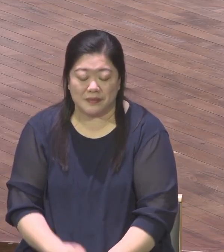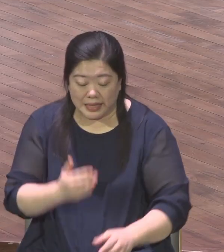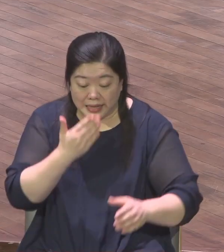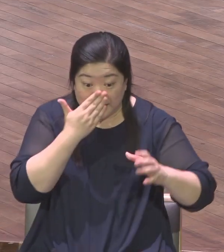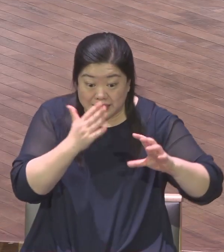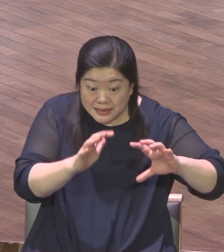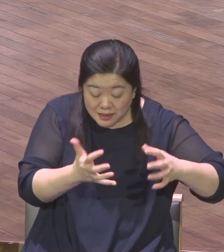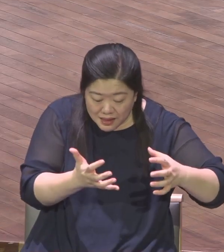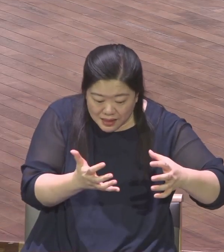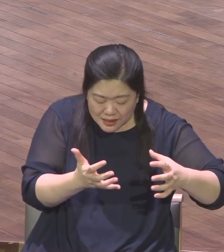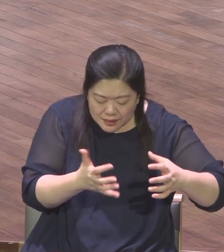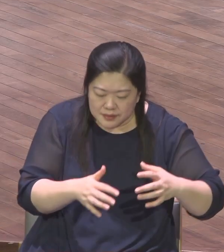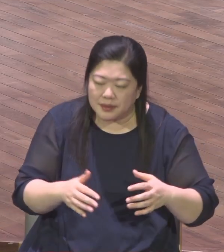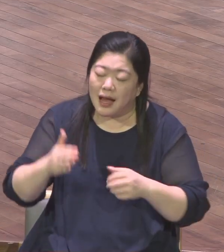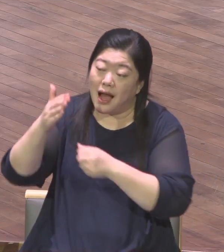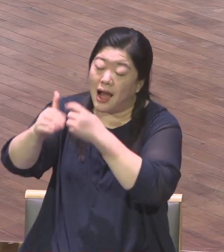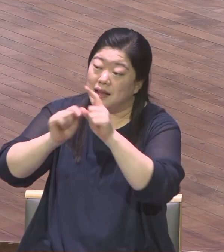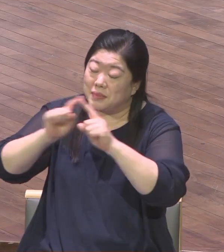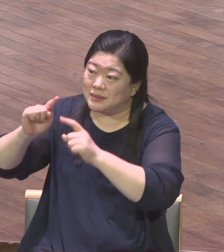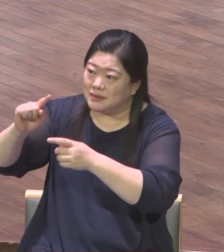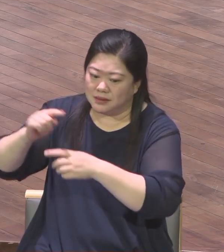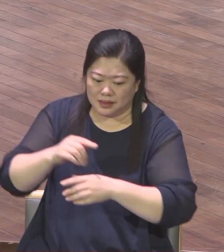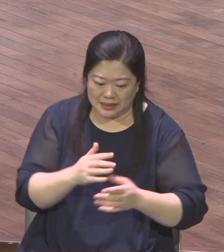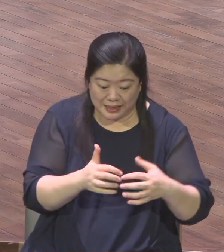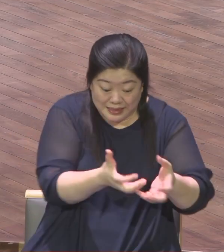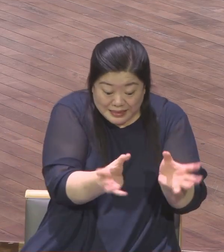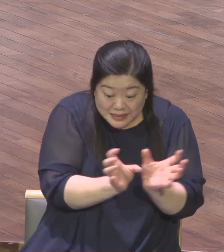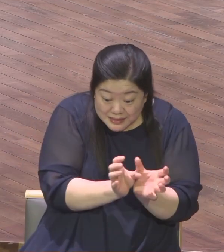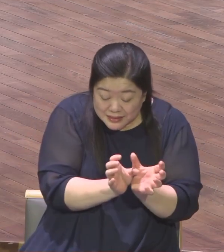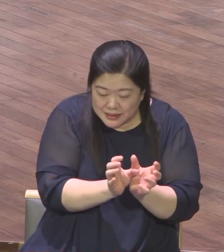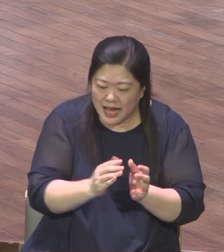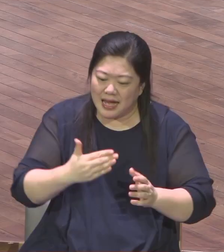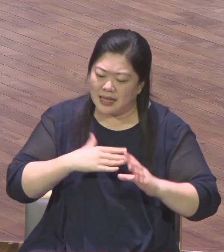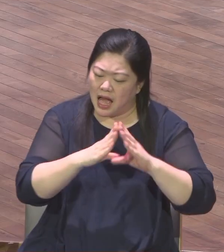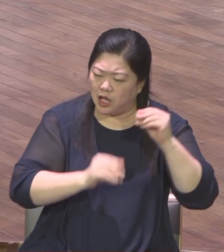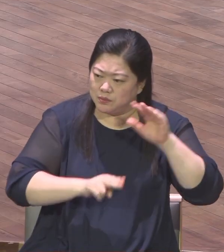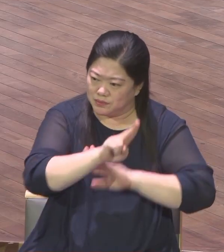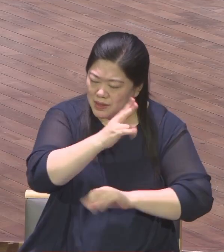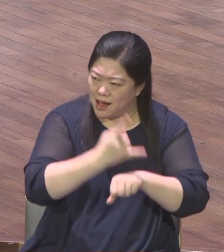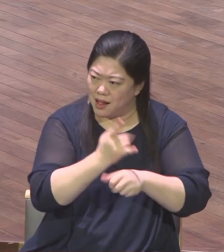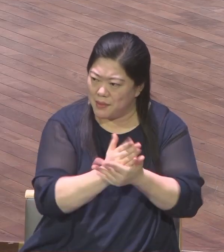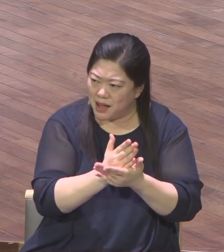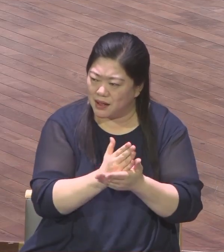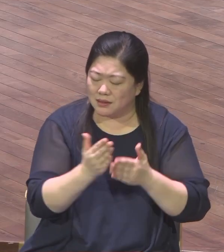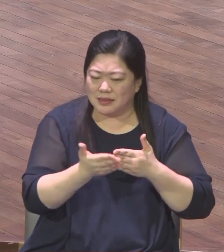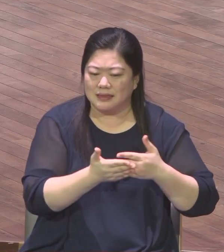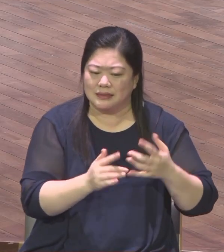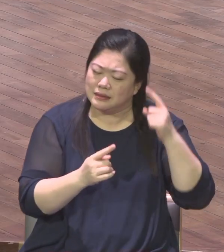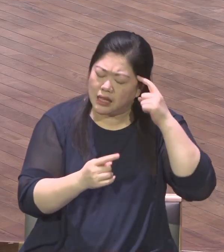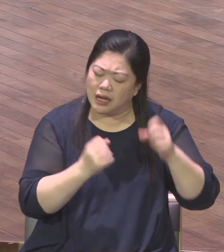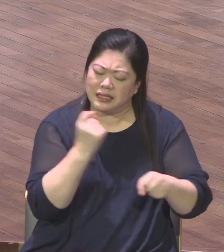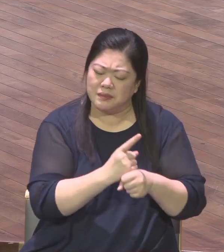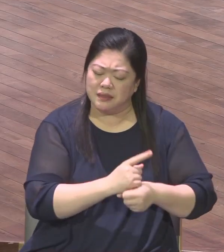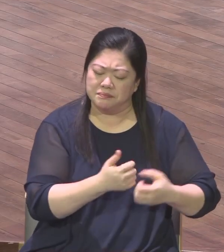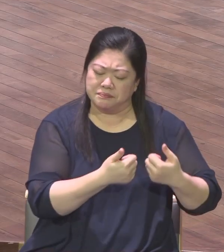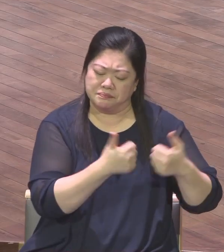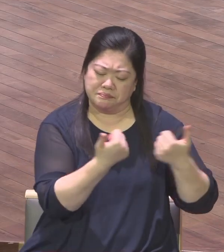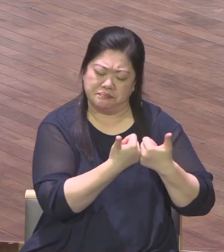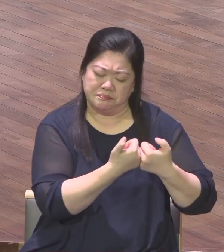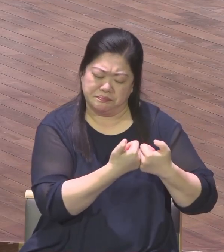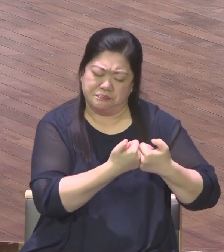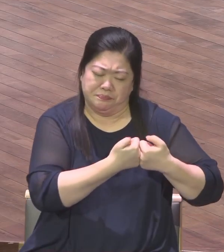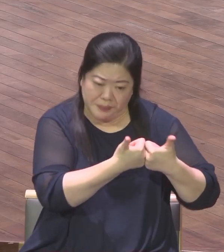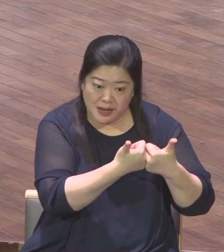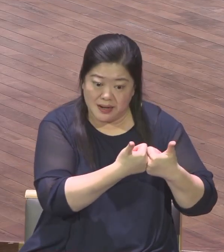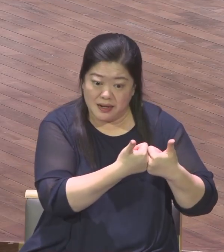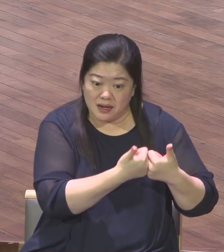정해놓고 하나님의 말씀을 있는 그대로 받아들이지 않았단 얘기예요. 그래서